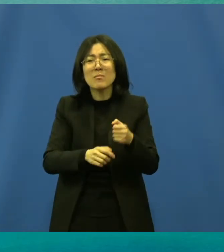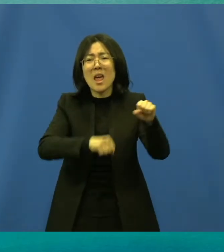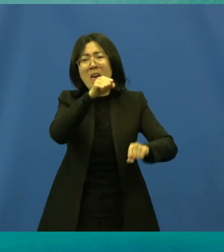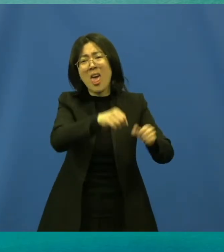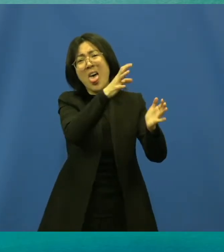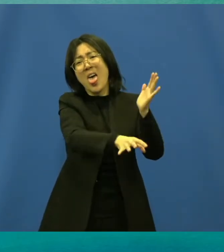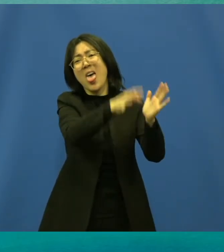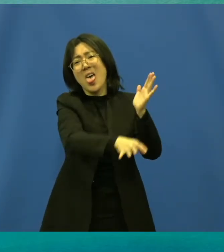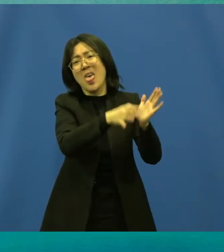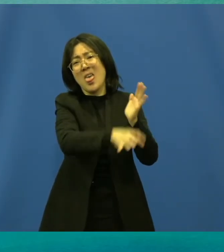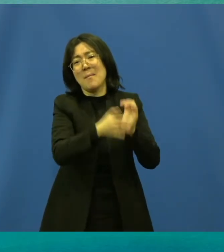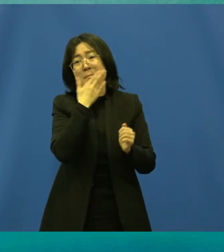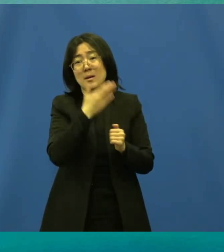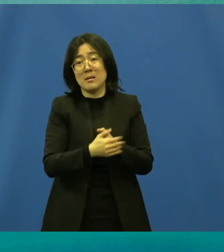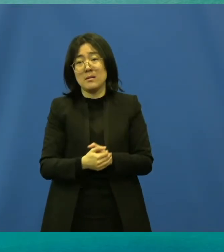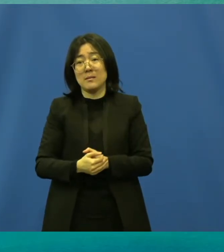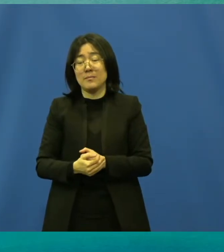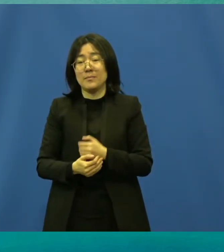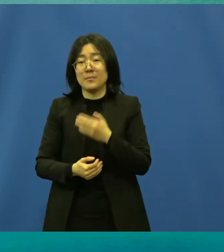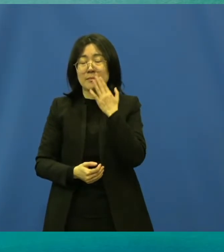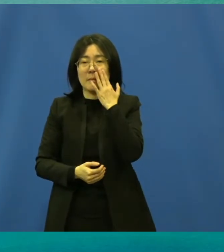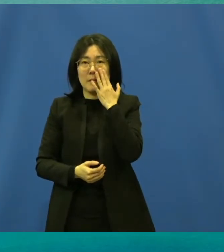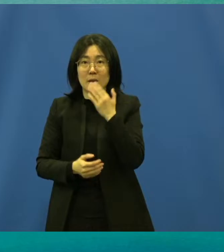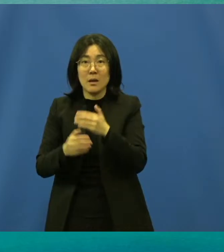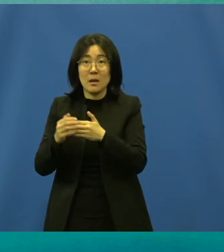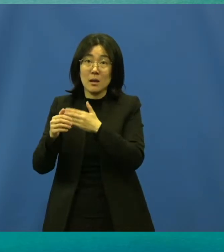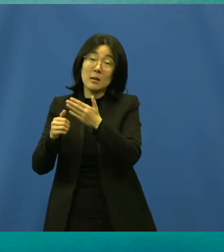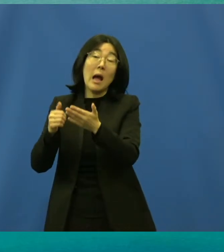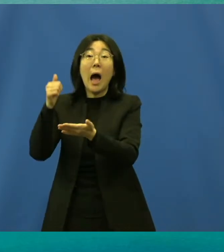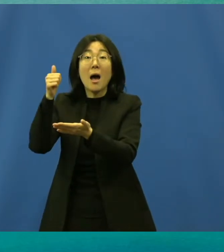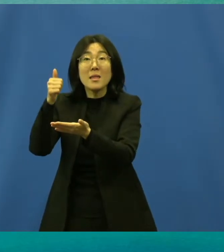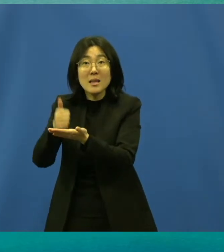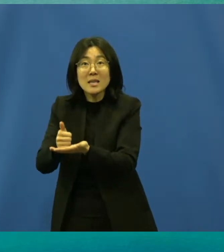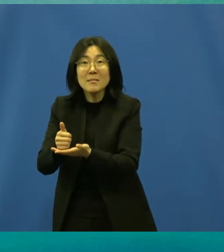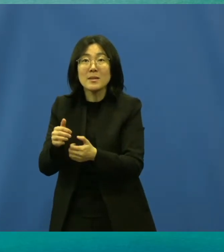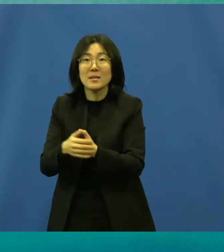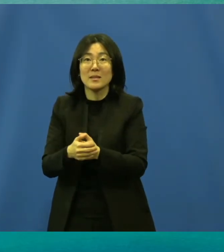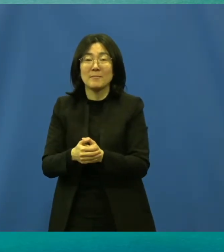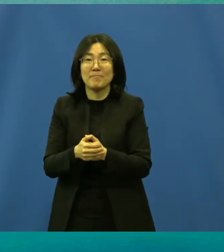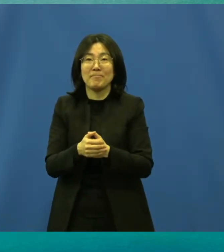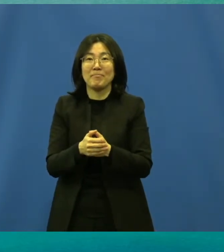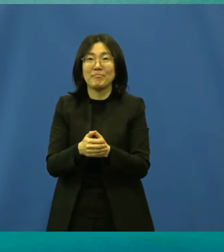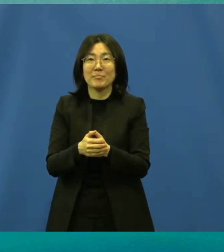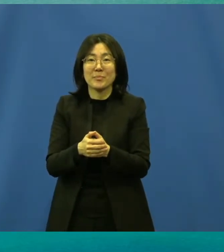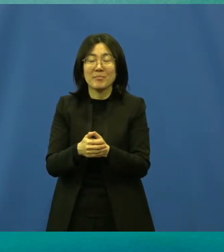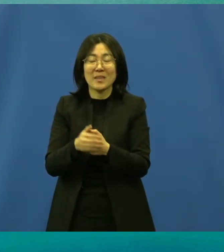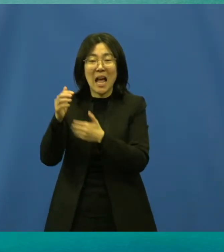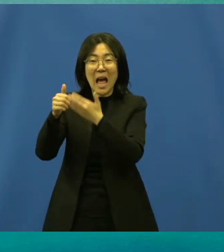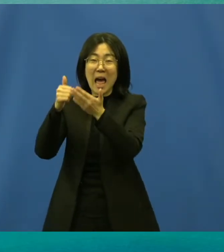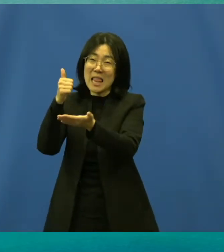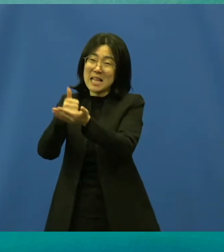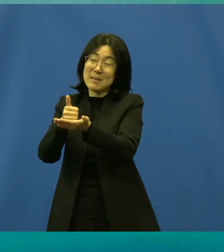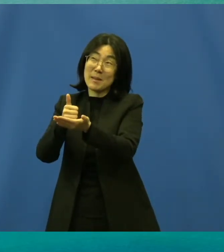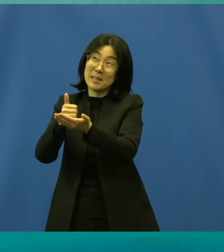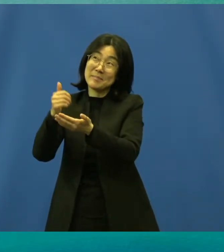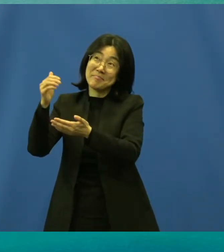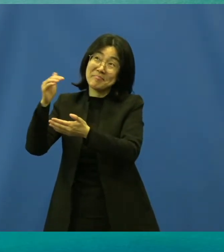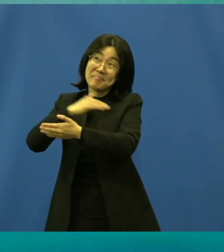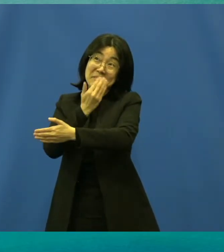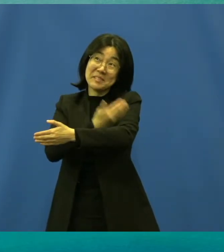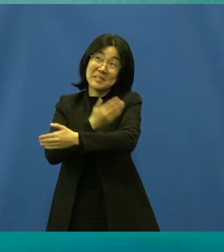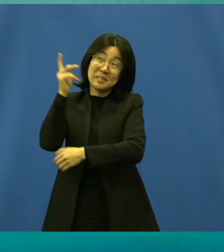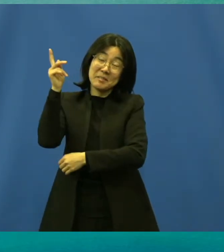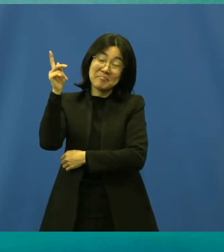여러분, 요나가 하나님을 너무 쉽게 보았습니다. 어떻게 할 수 있습니까? 일어나 니느웨로 가서 외치라는 말씀을